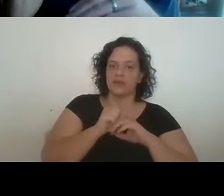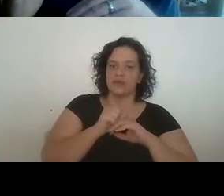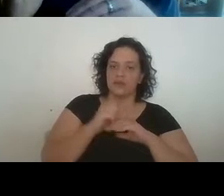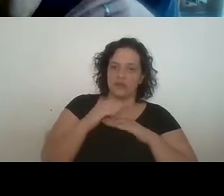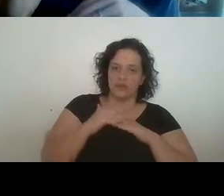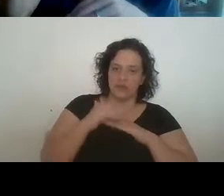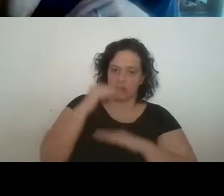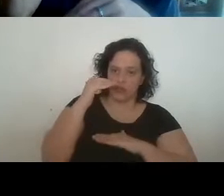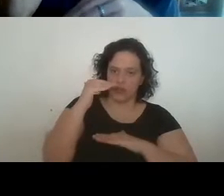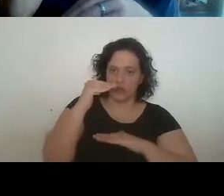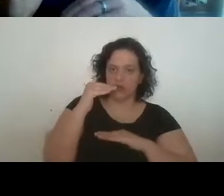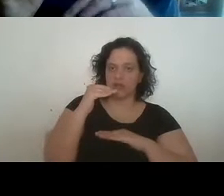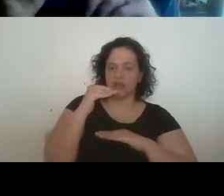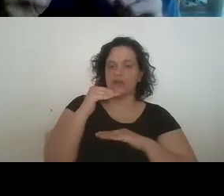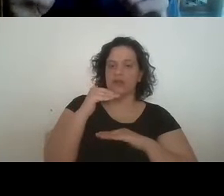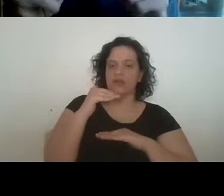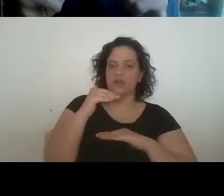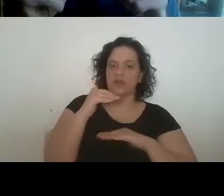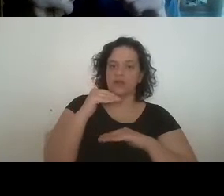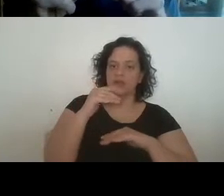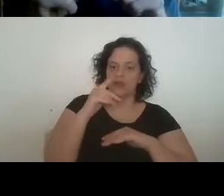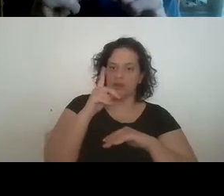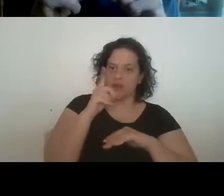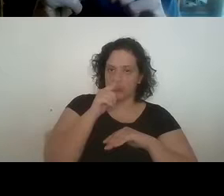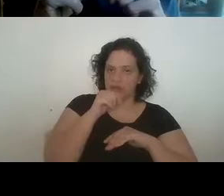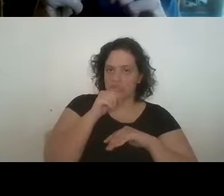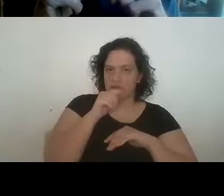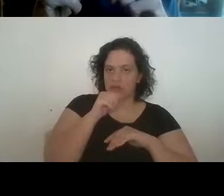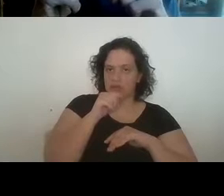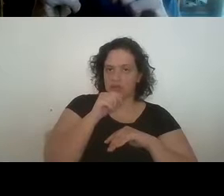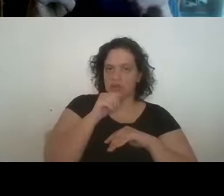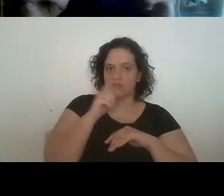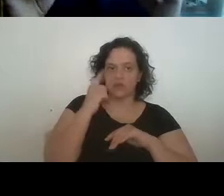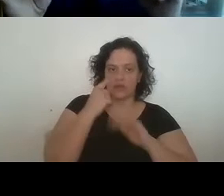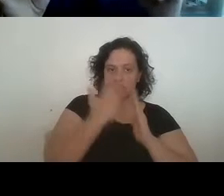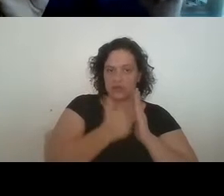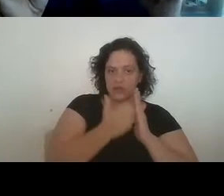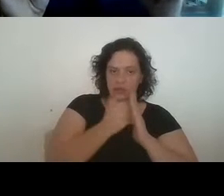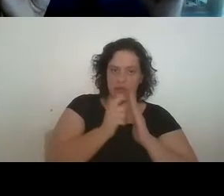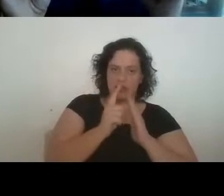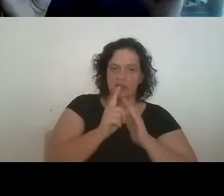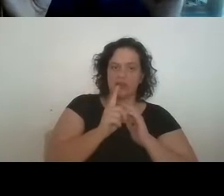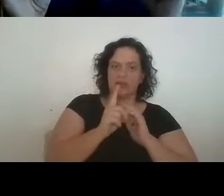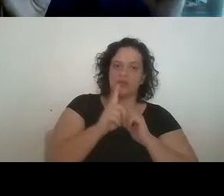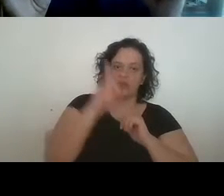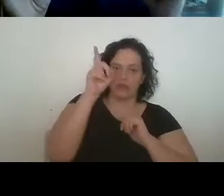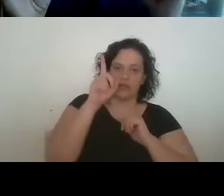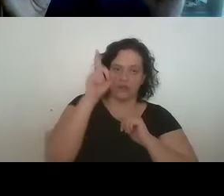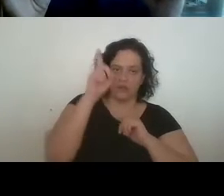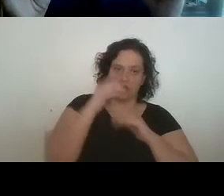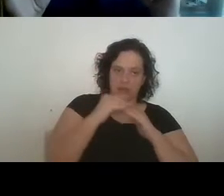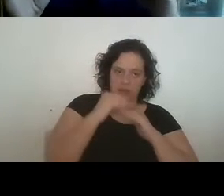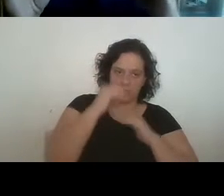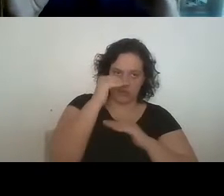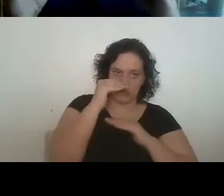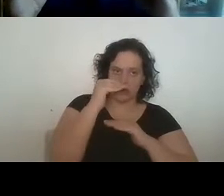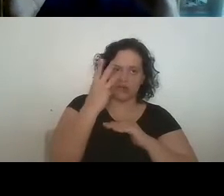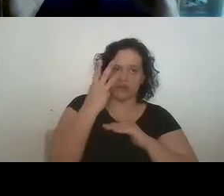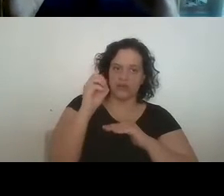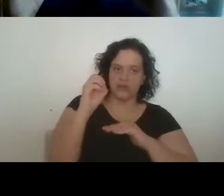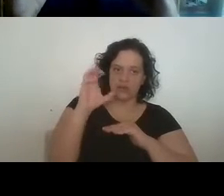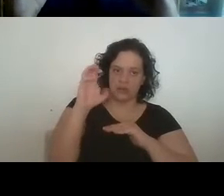tanto da lâmina de água, se vocês repararem no desenho superior esquerdo, tem uma lâmina d'água de 30 centímetros, quer